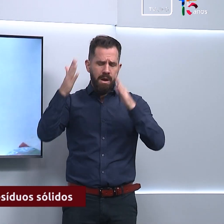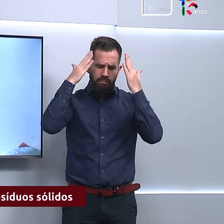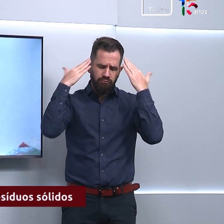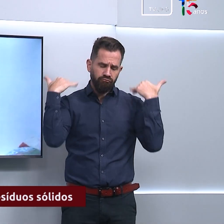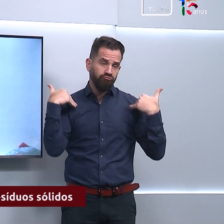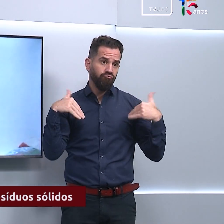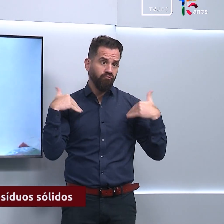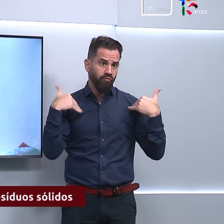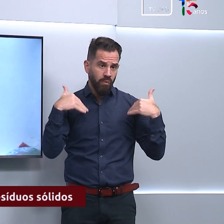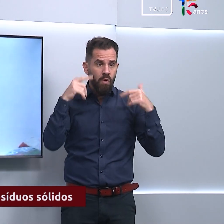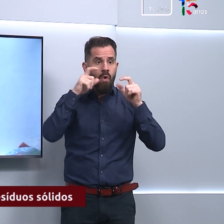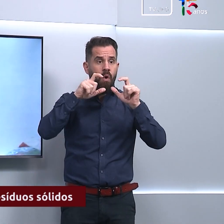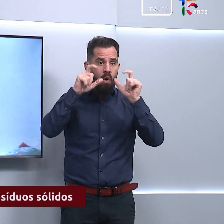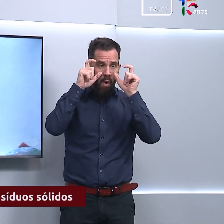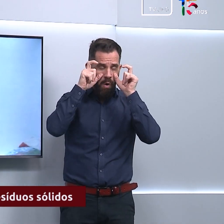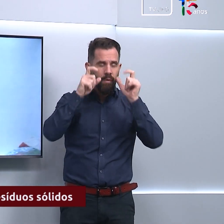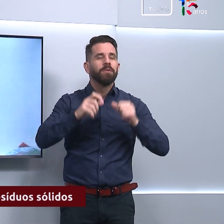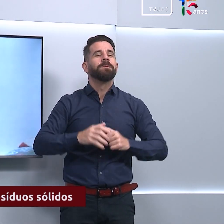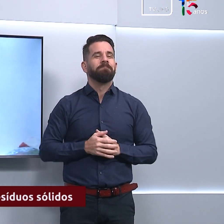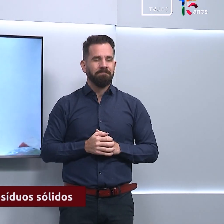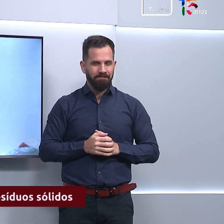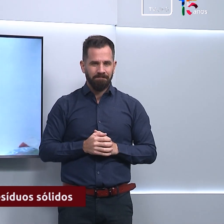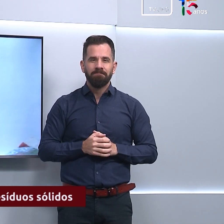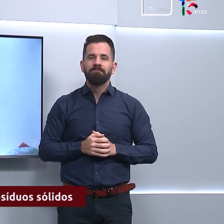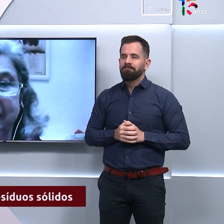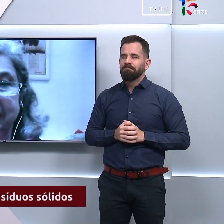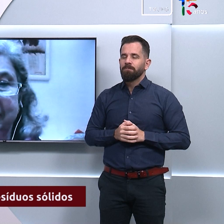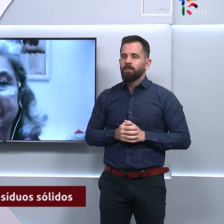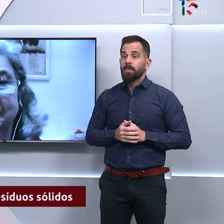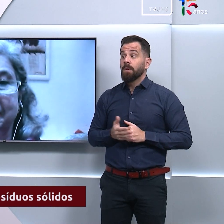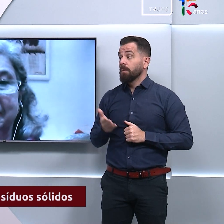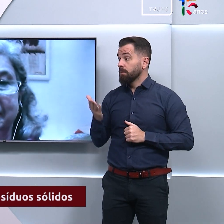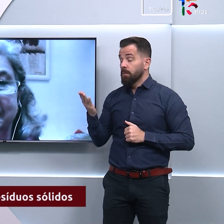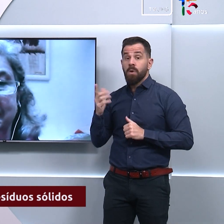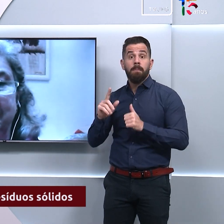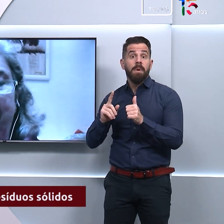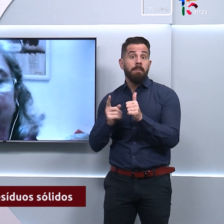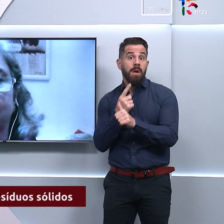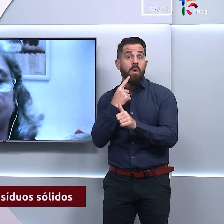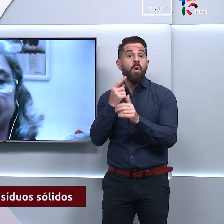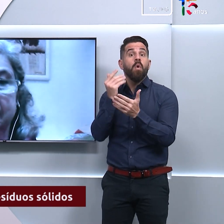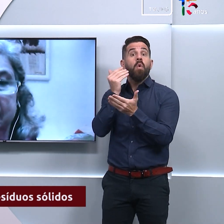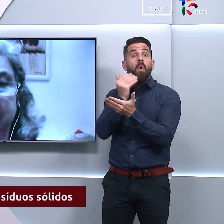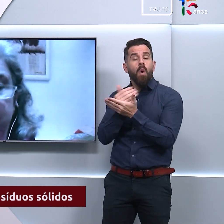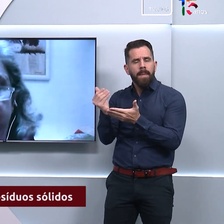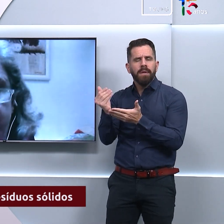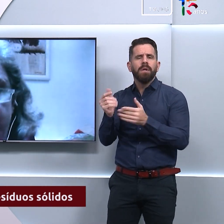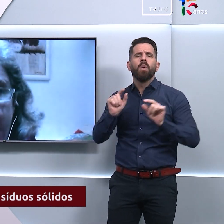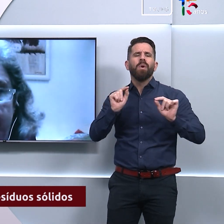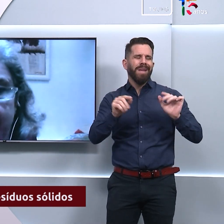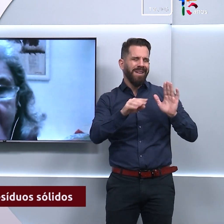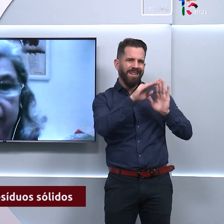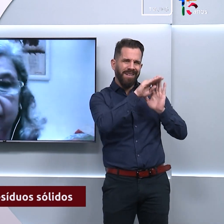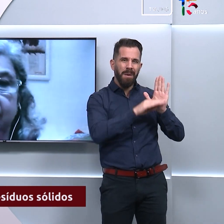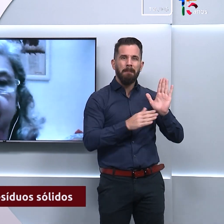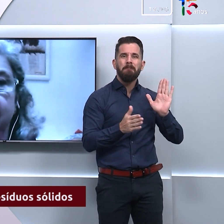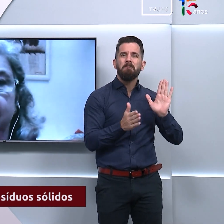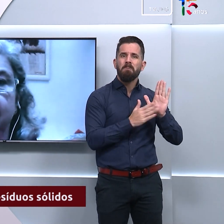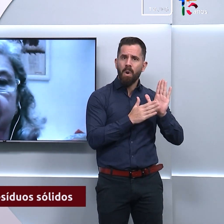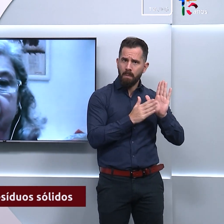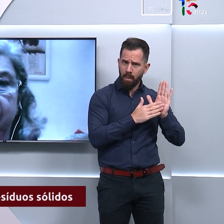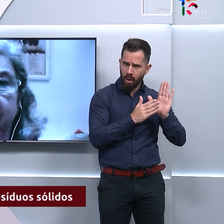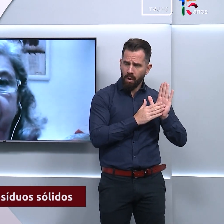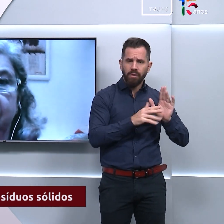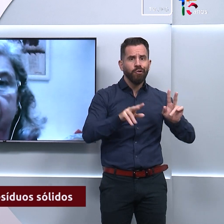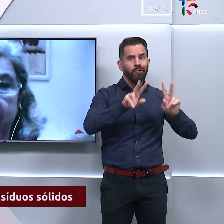ombro e uso óculos. Bom, para a gente começar, essa política de resíduos sólidos previa que até amanhã,